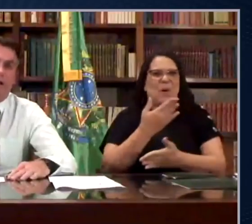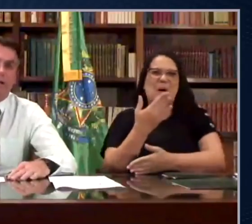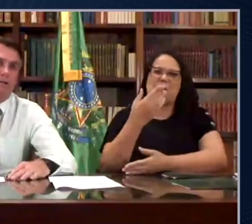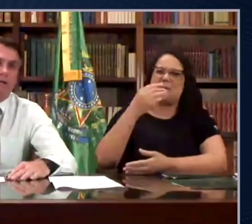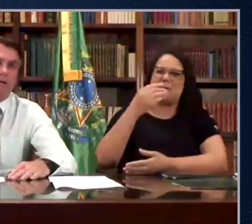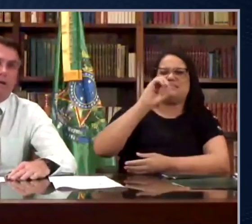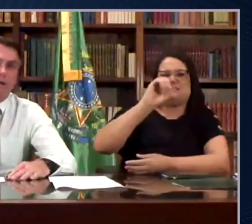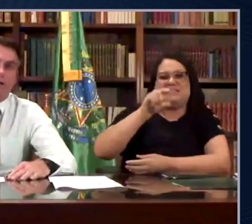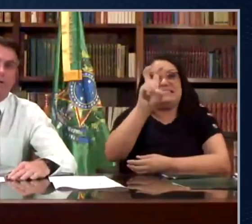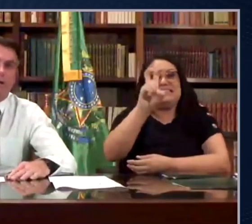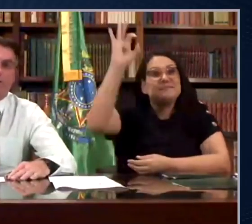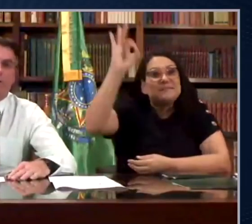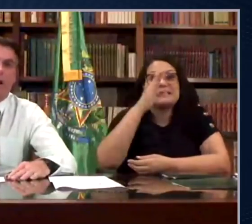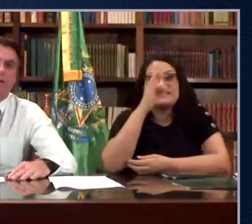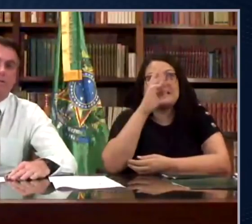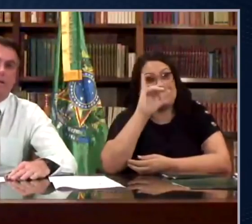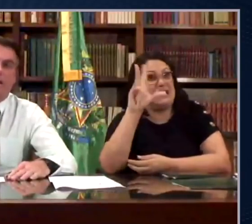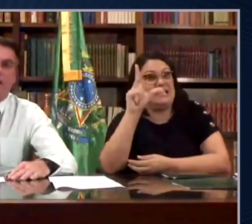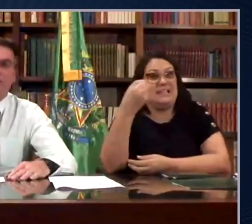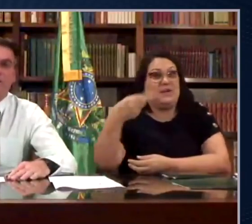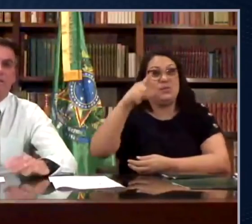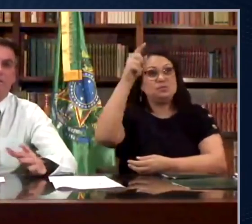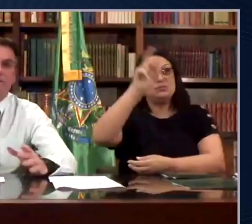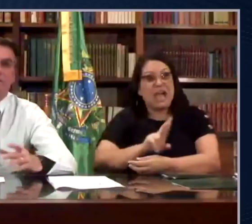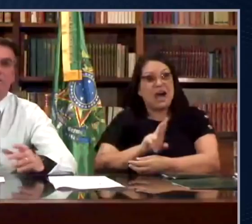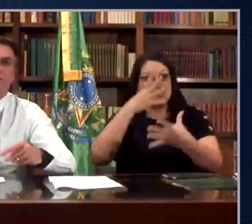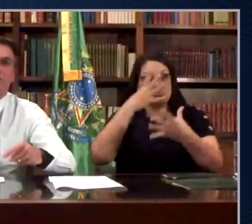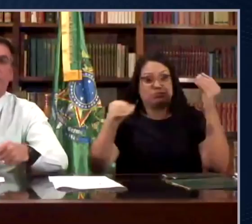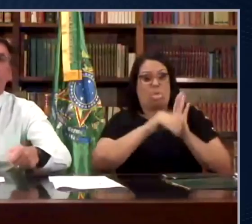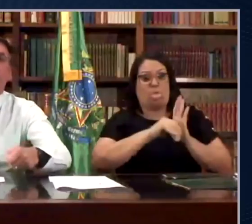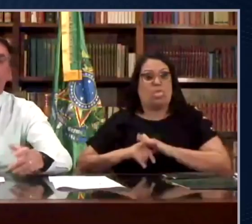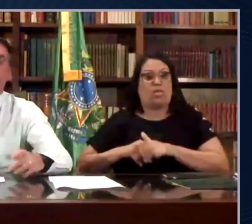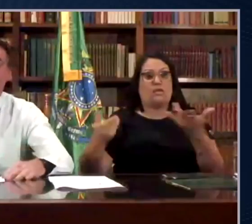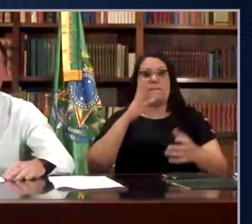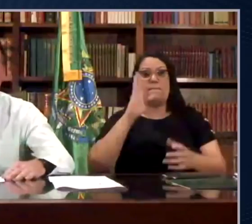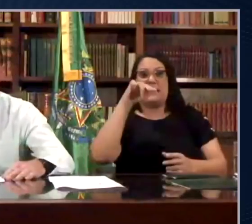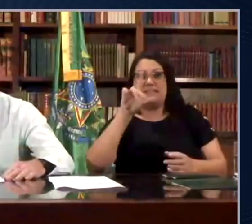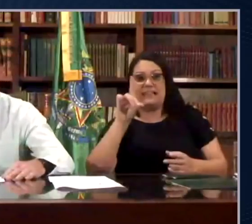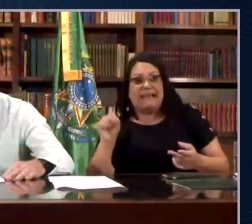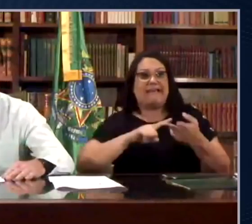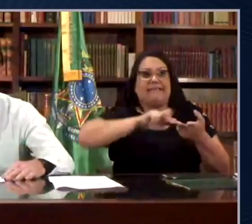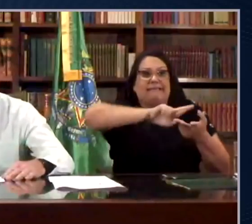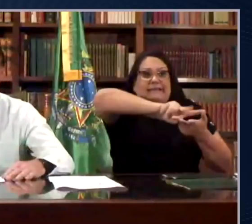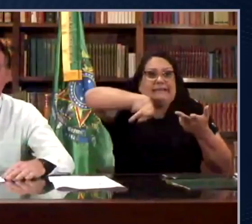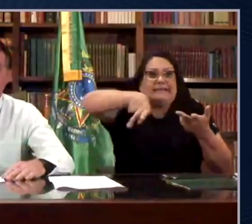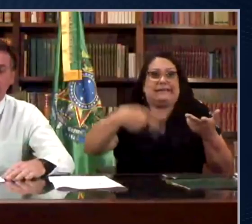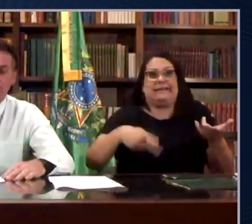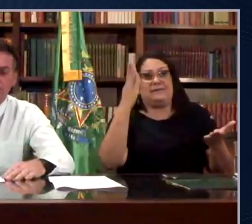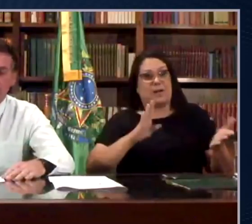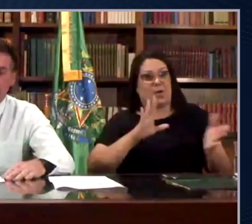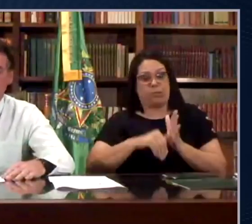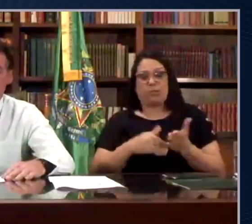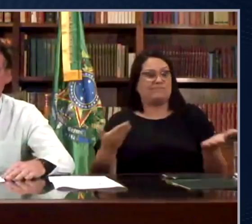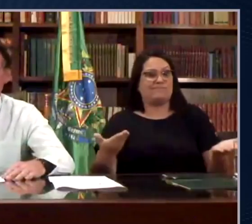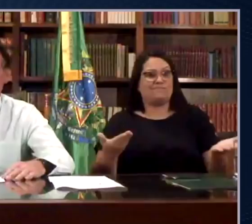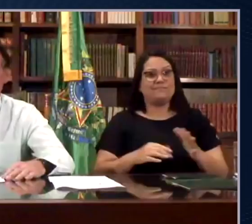trilhão desapareceram via Petrobras, BNDES e outras rúbricas aqui do nosso orçamento. Zé